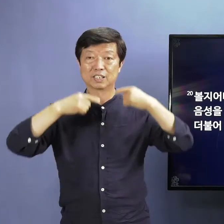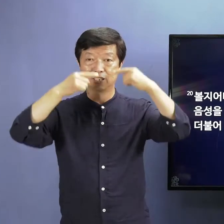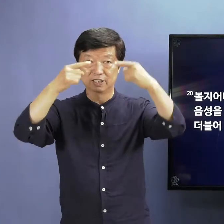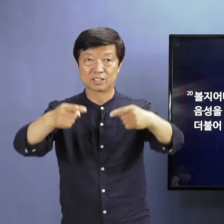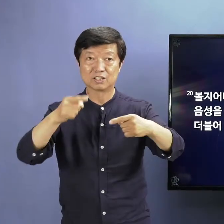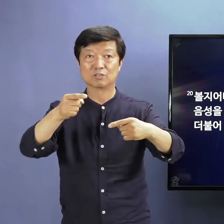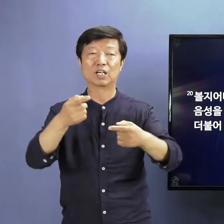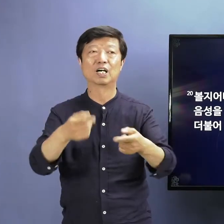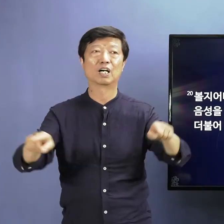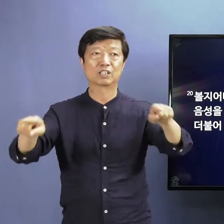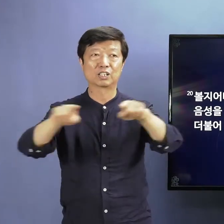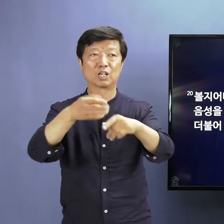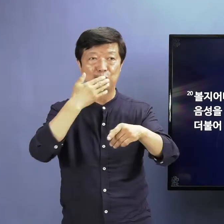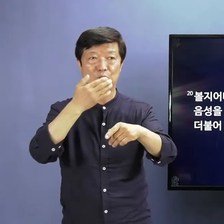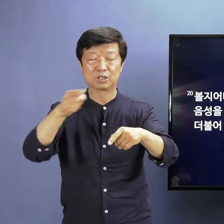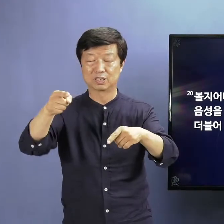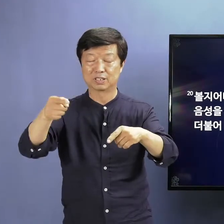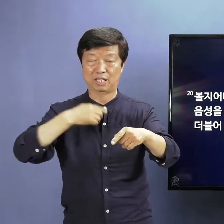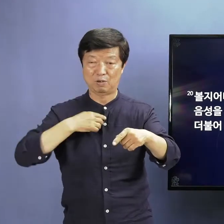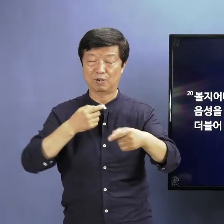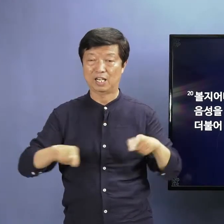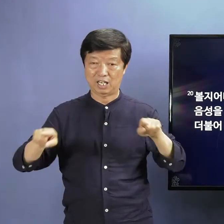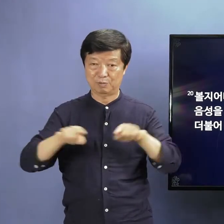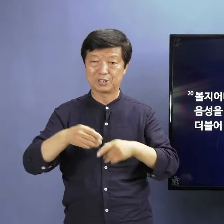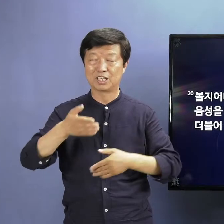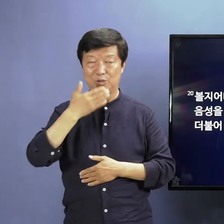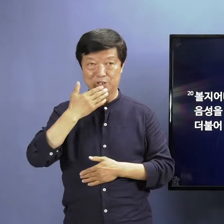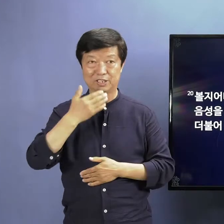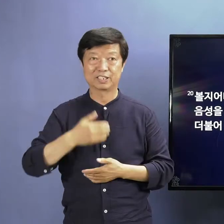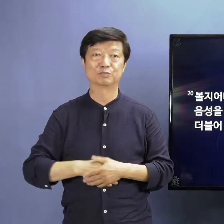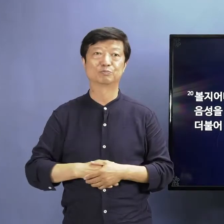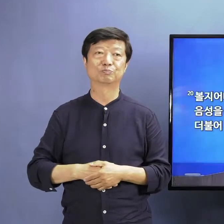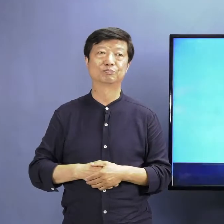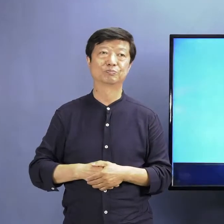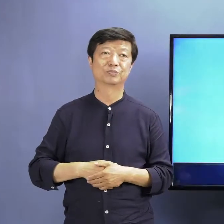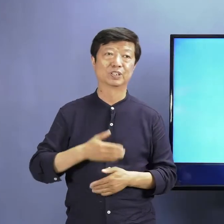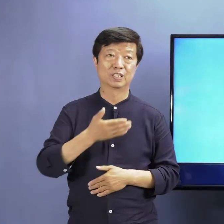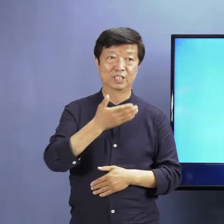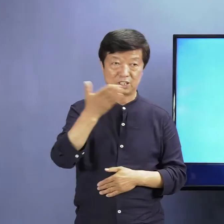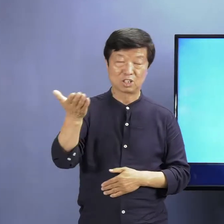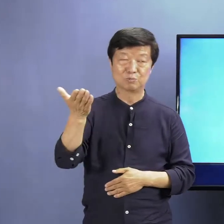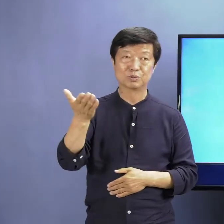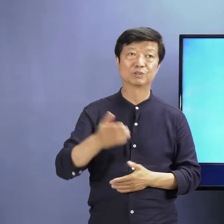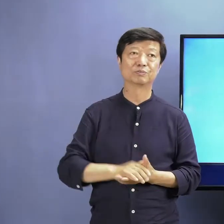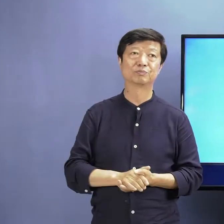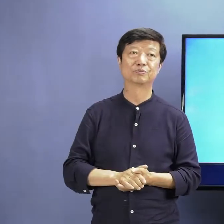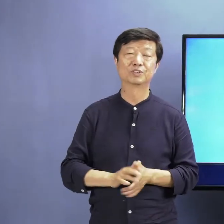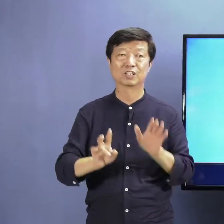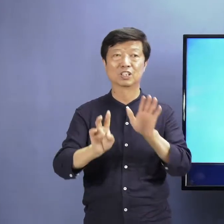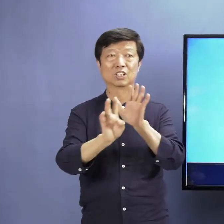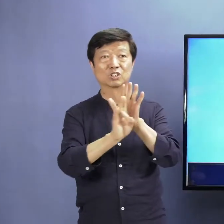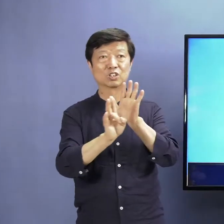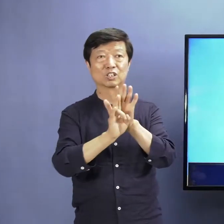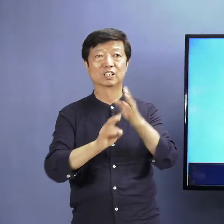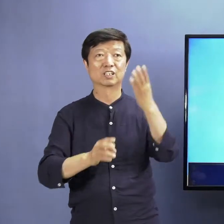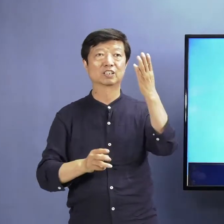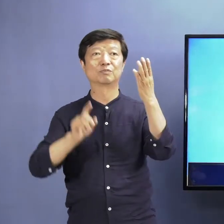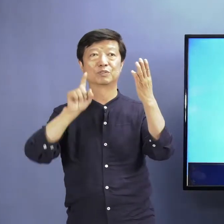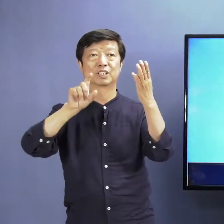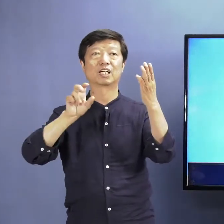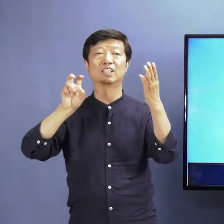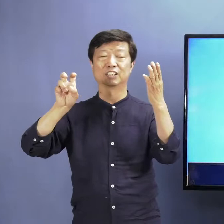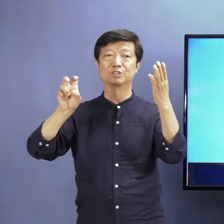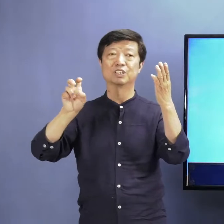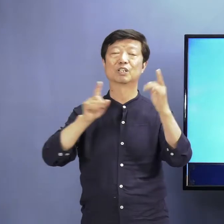더불어 먹고 그는 나와 더불어 먹으리라. 여러분, 요한계시록 3장 20절